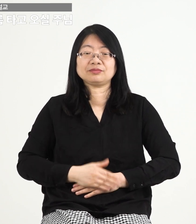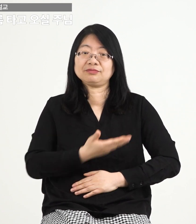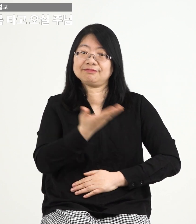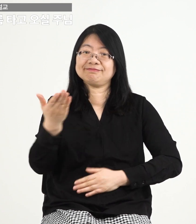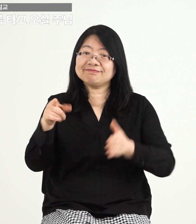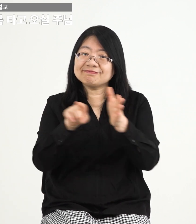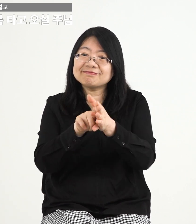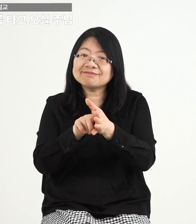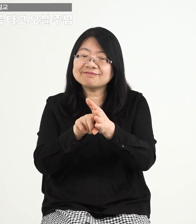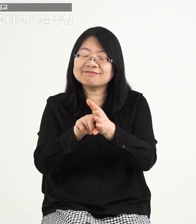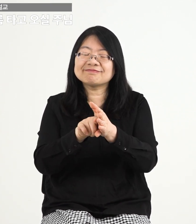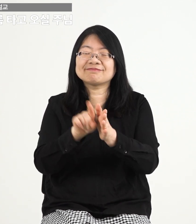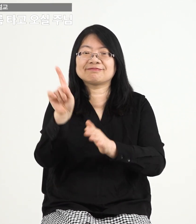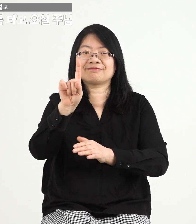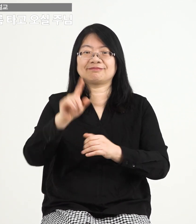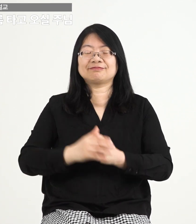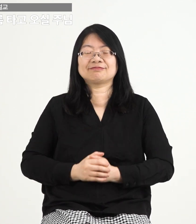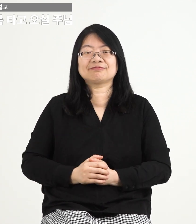믿습니까?